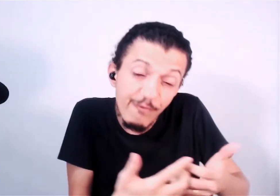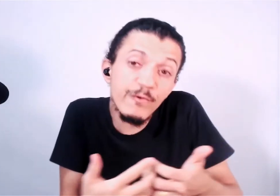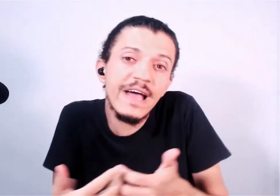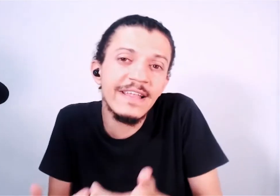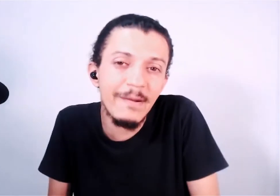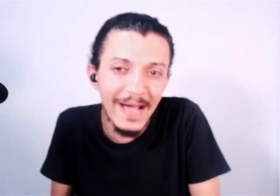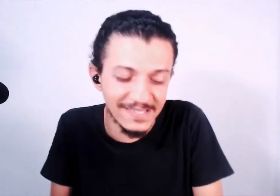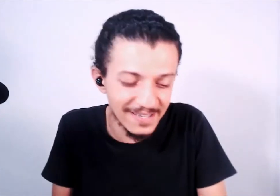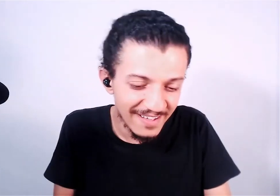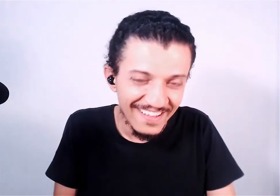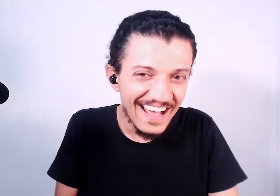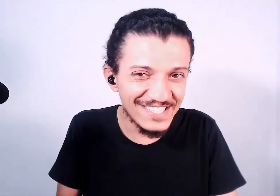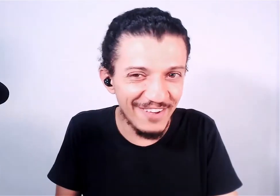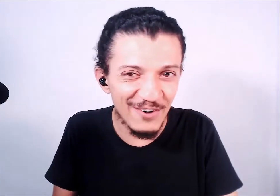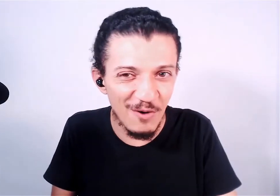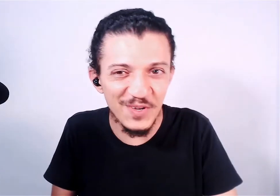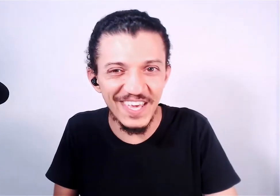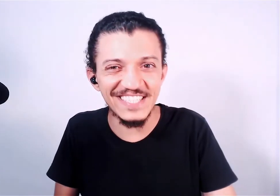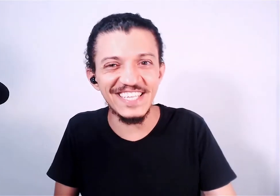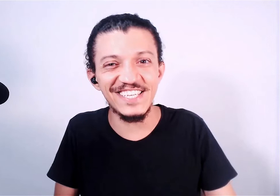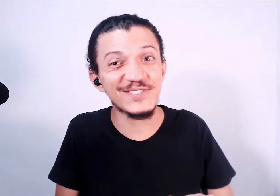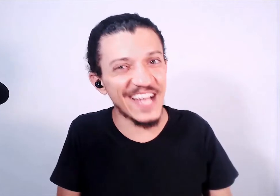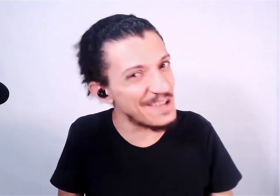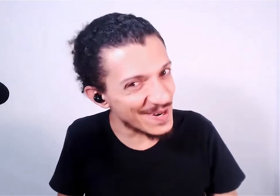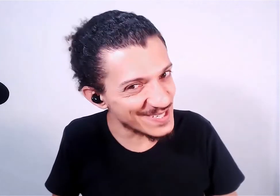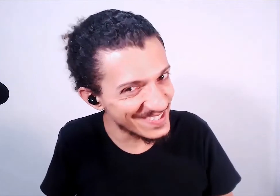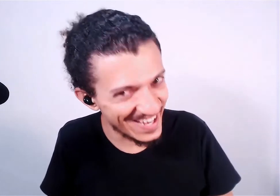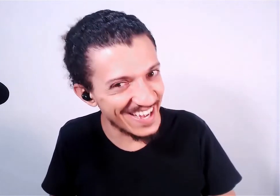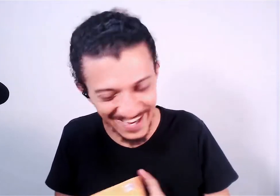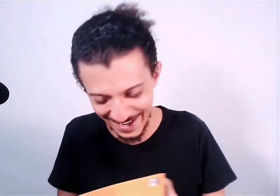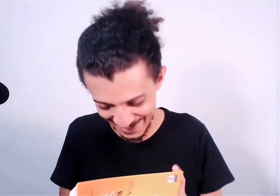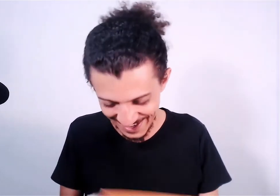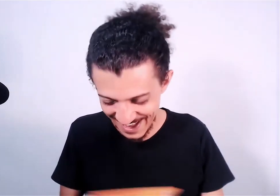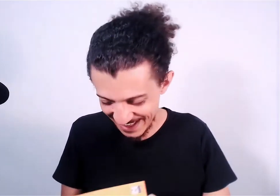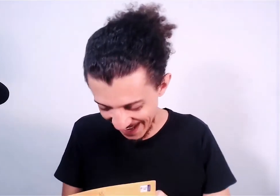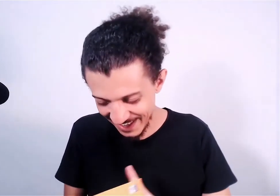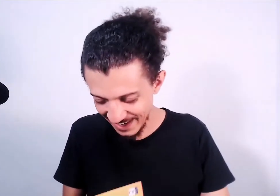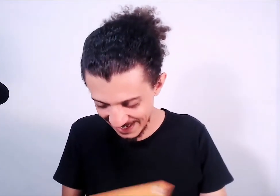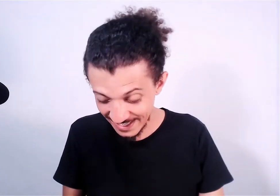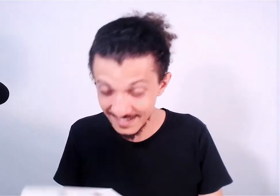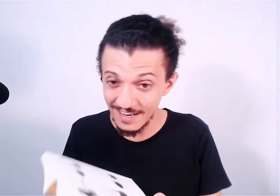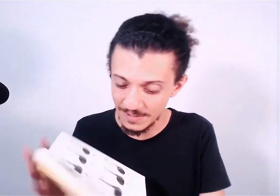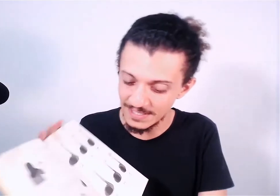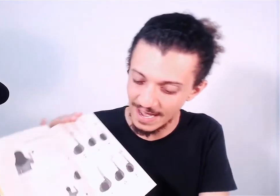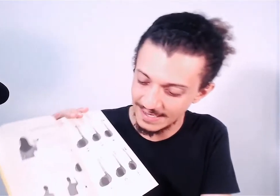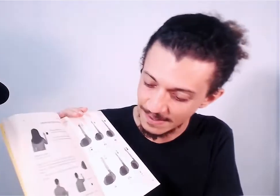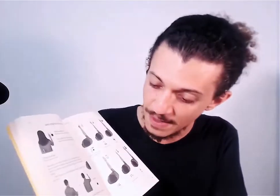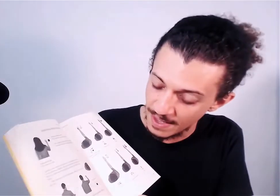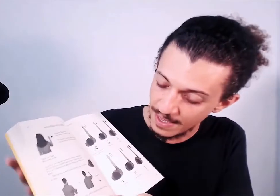aprofunda ainda mais. Adivinha como que a gente estuda a Libras? Tá aqui, na escrita da língua de sinais. E aqui